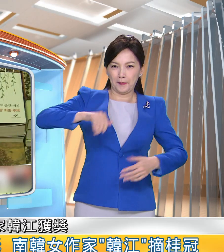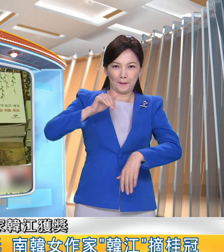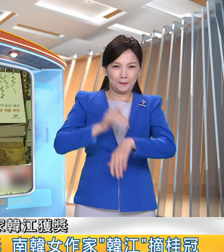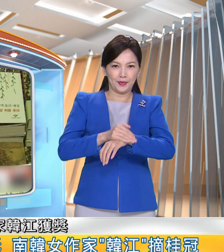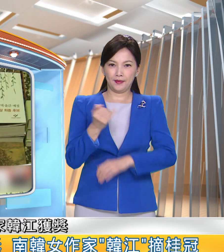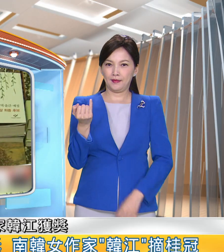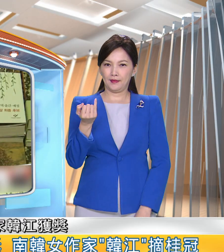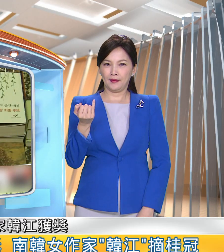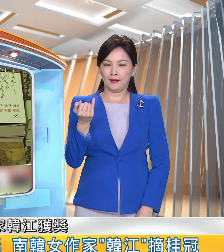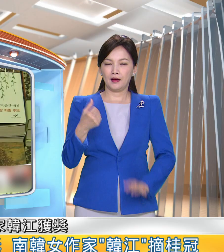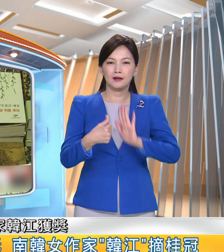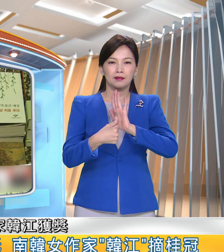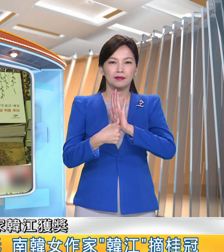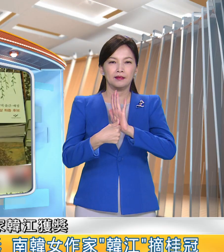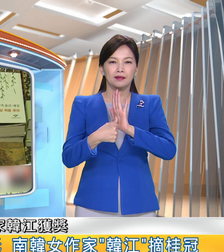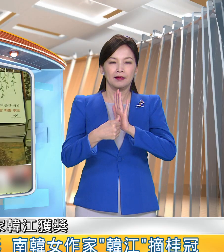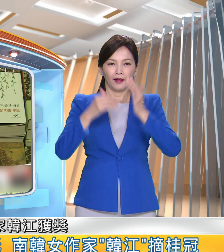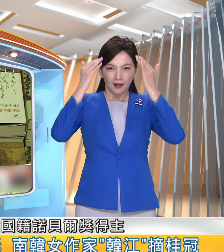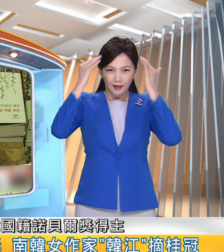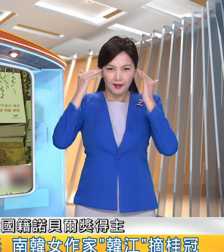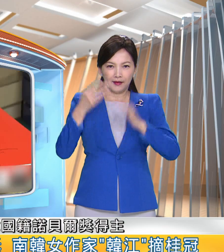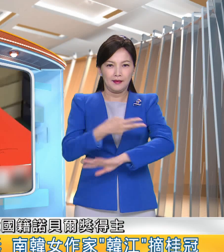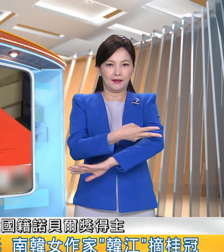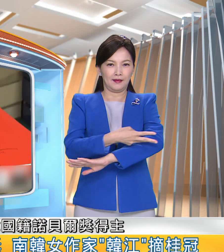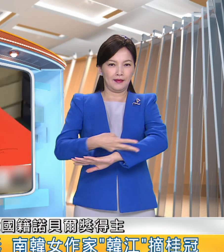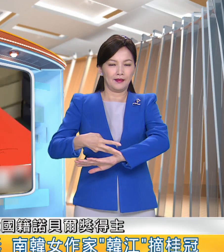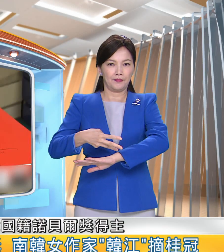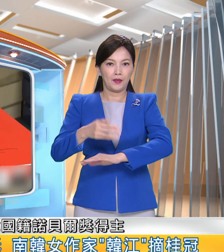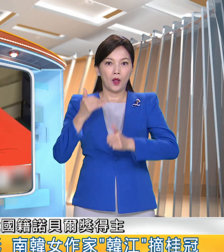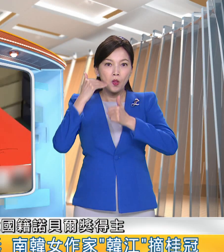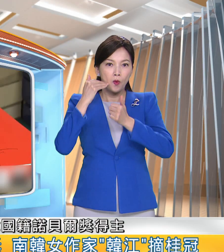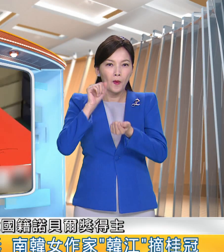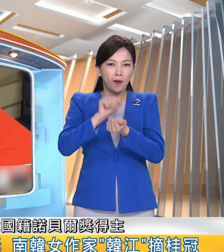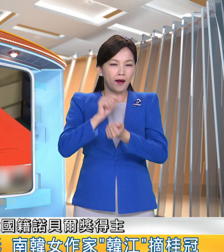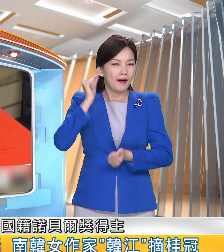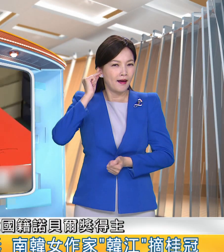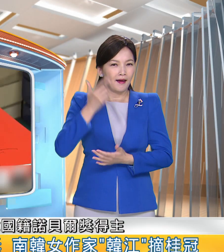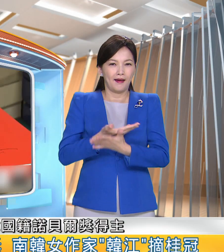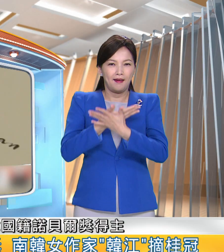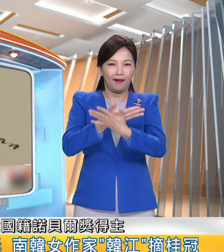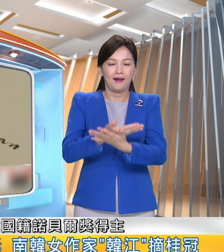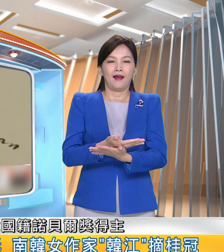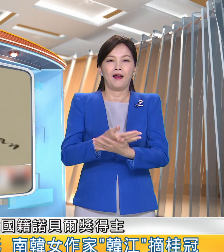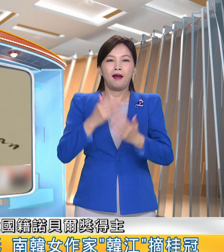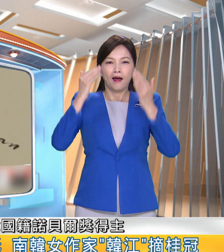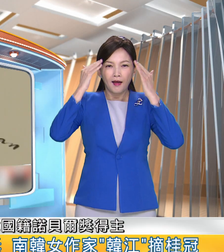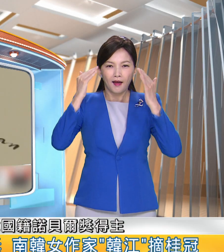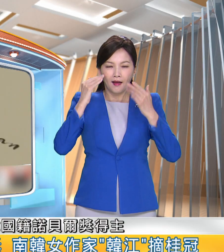奖，而她也是第二位韩国籍诺贝尔奖的得主。